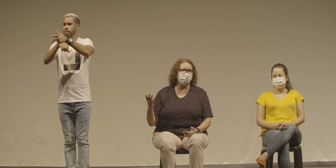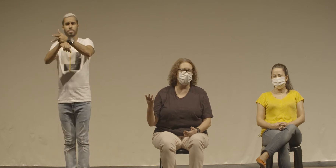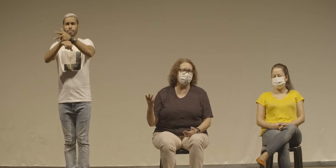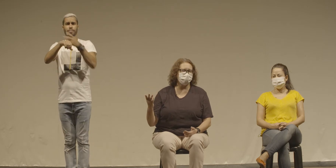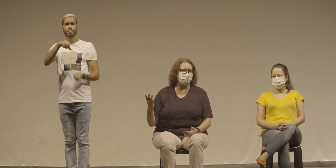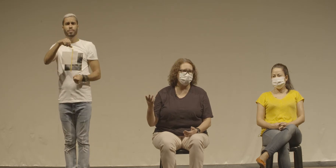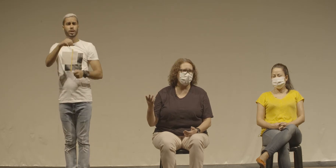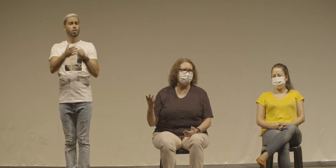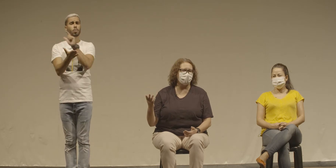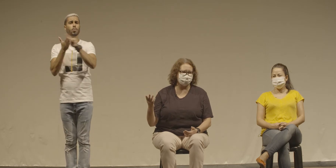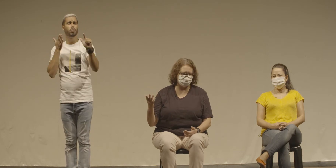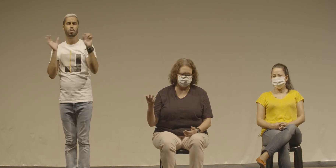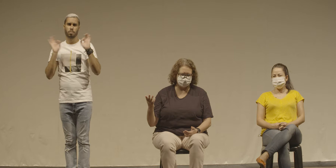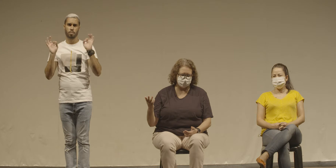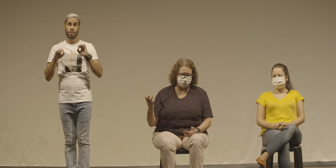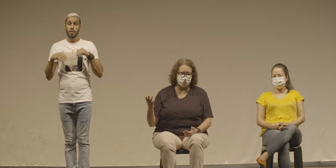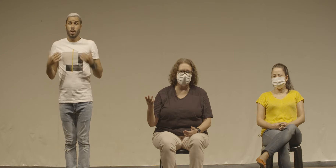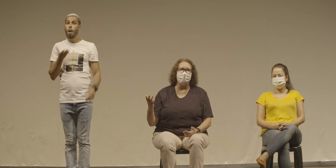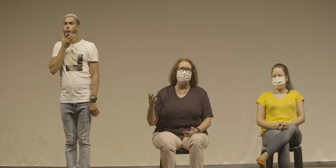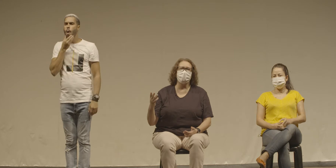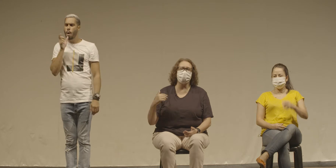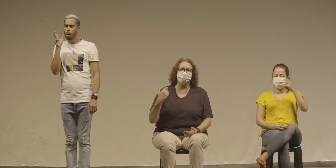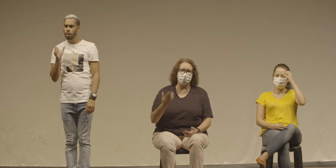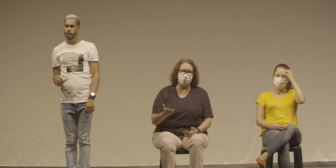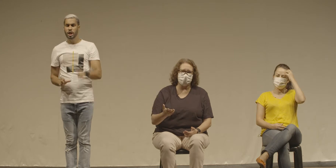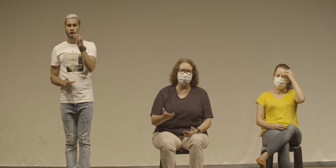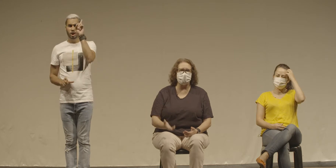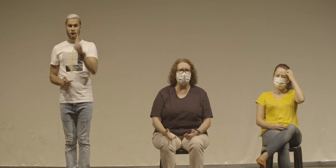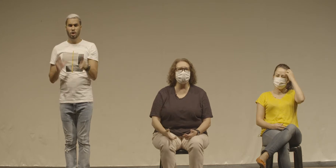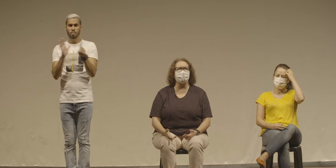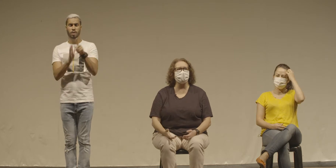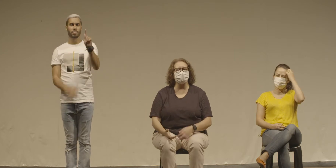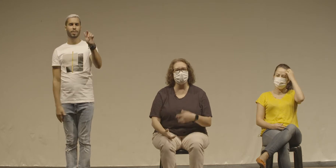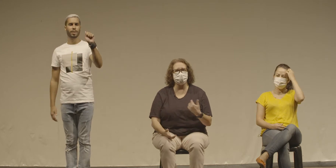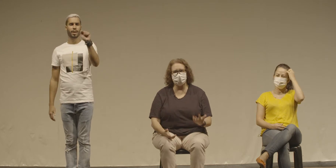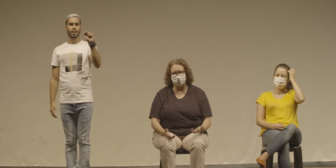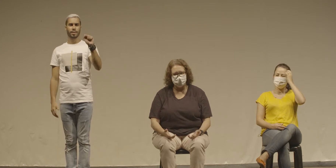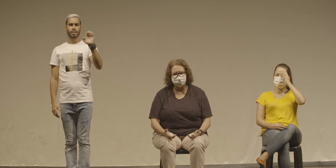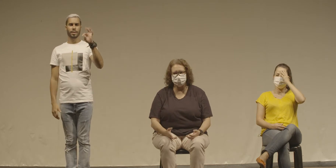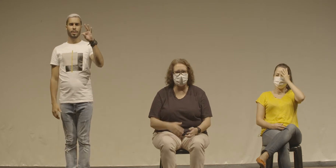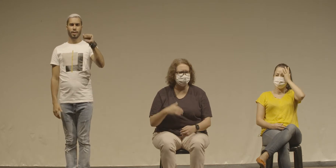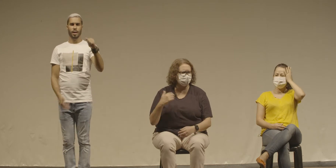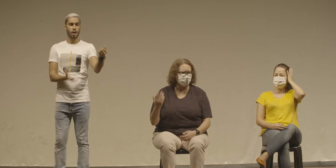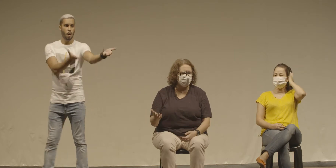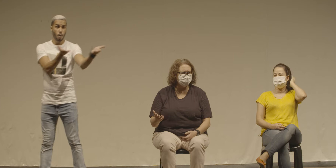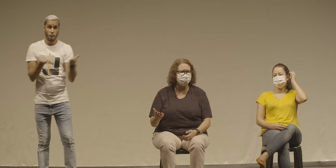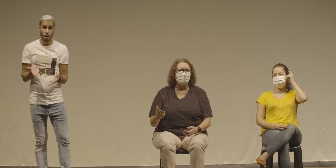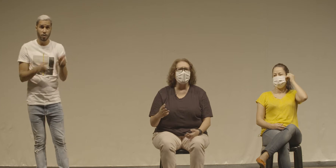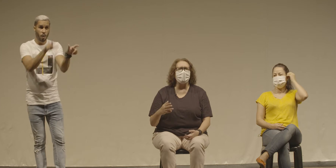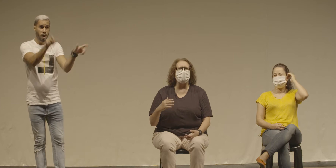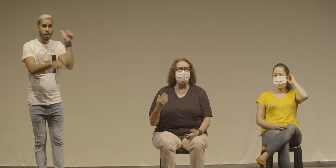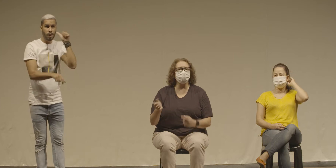um senhor, um diretor da Gazeta, na época, convidou as meninas para fazerem propagandas de casas